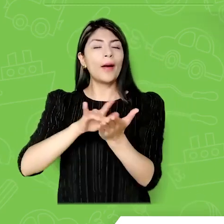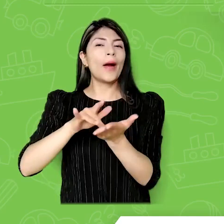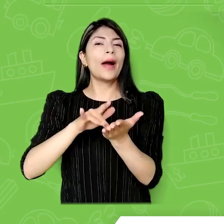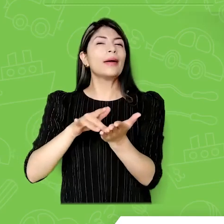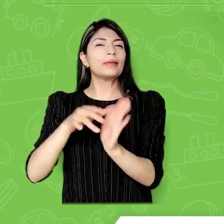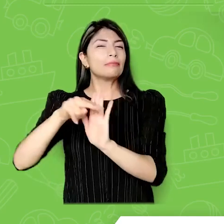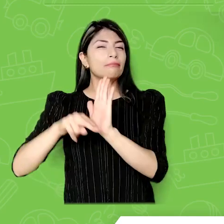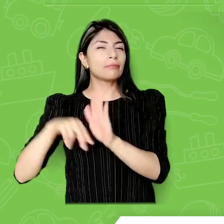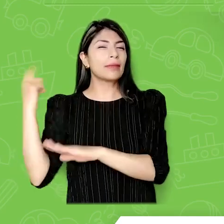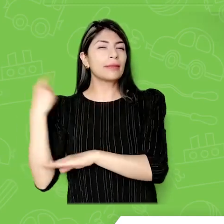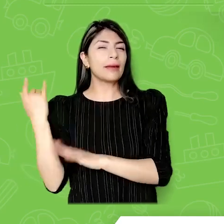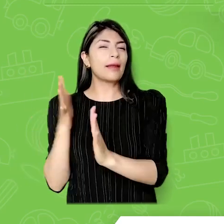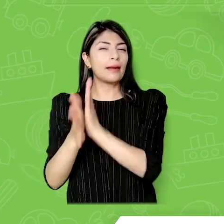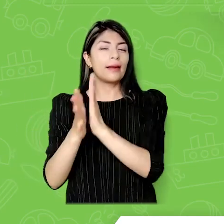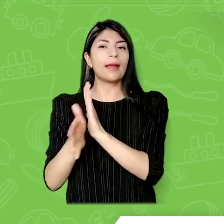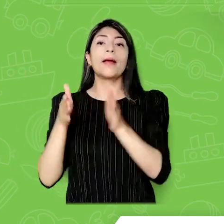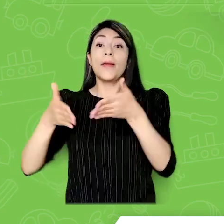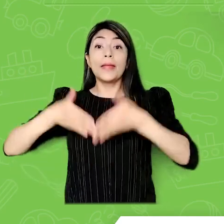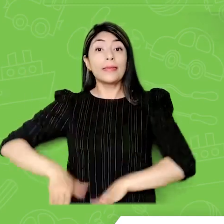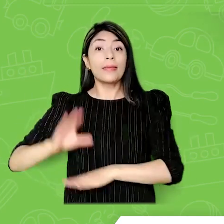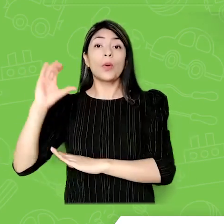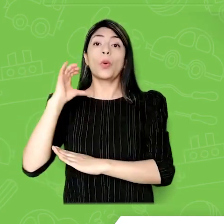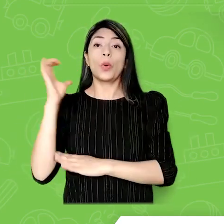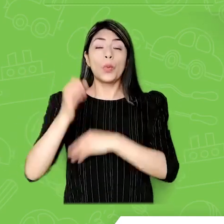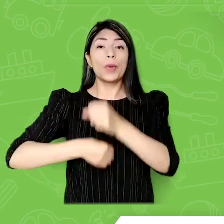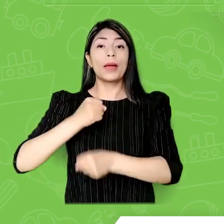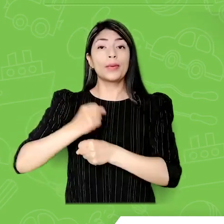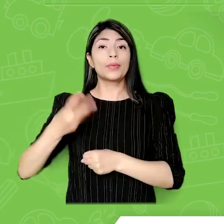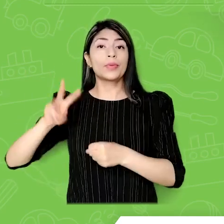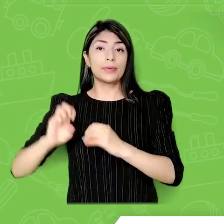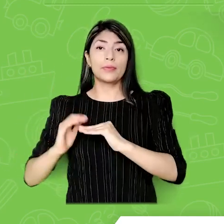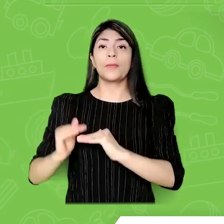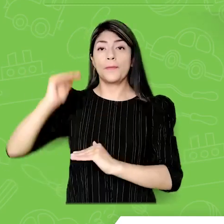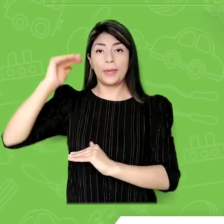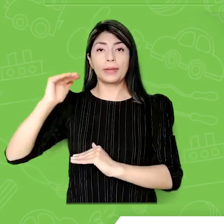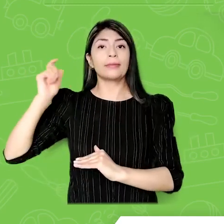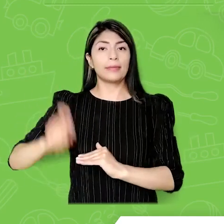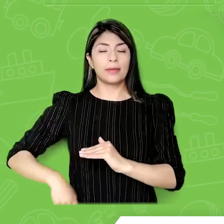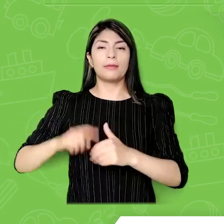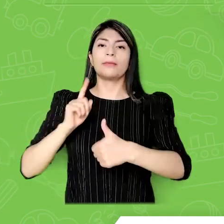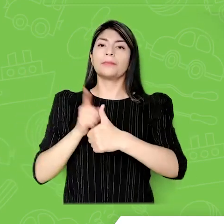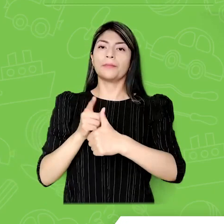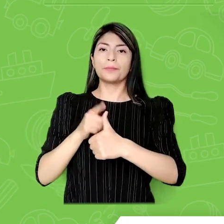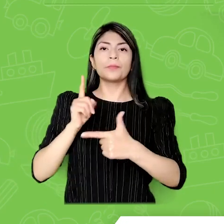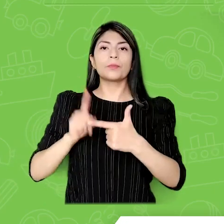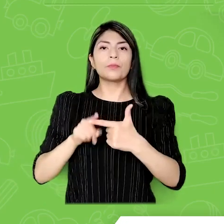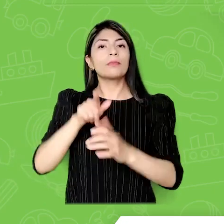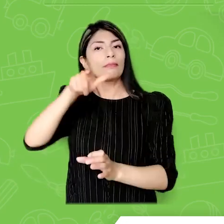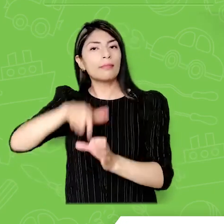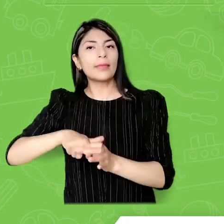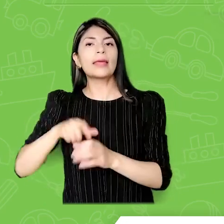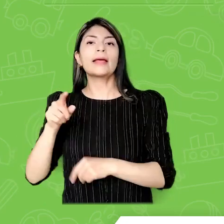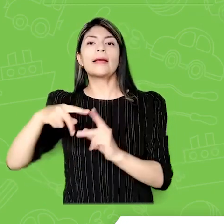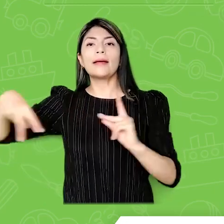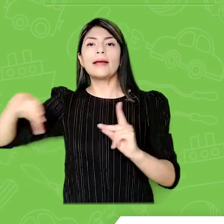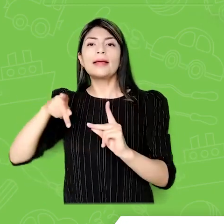edad. 2. Registrarse en el SIMO. 3. Aceptar en su totalidad las reglas establecidas